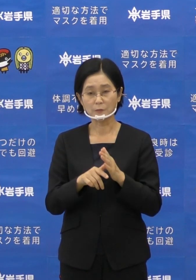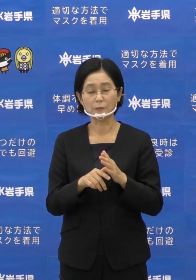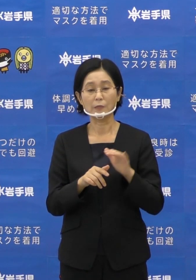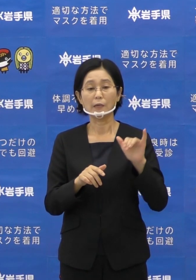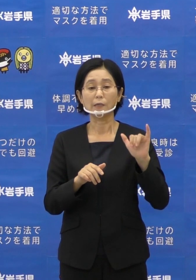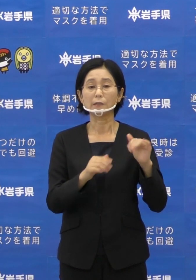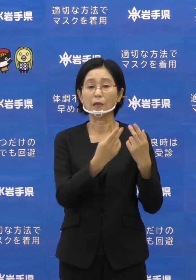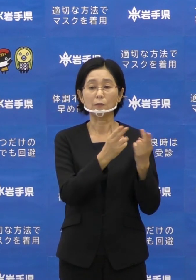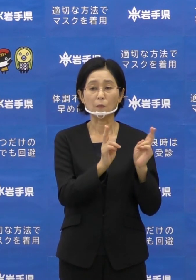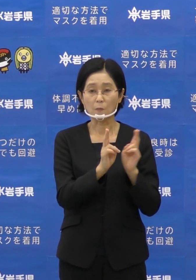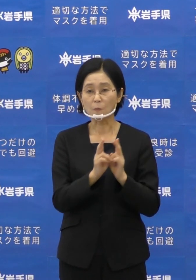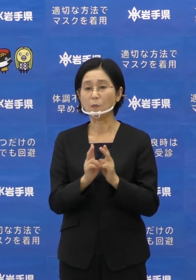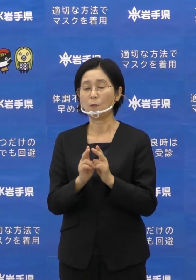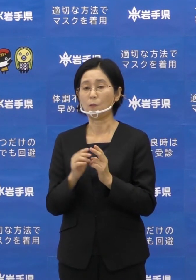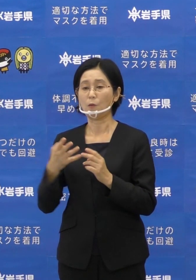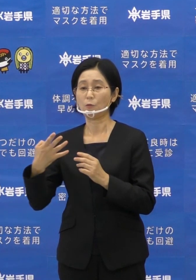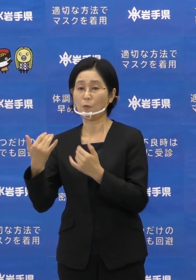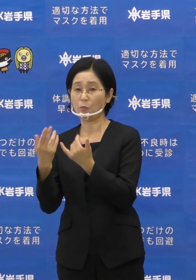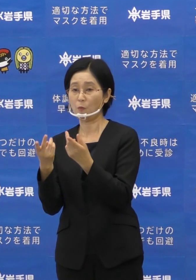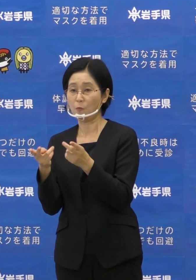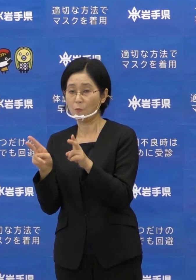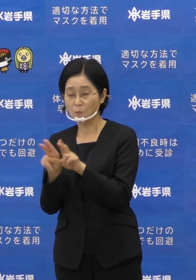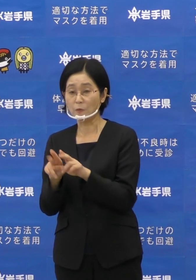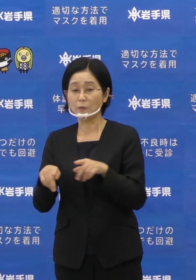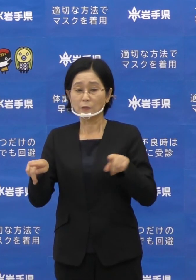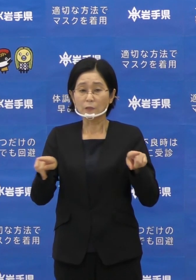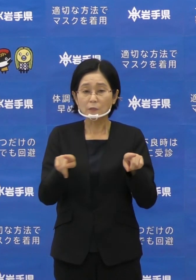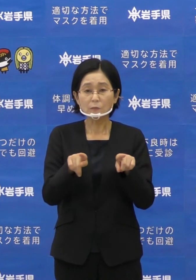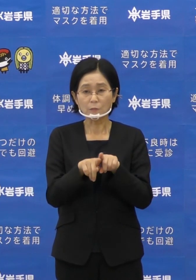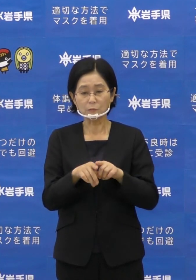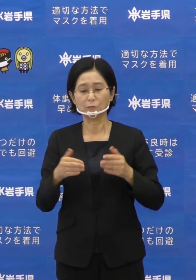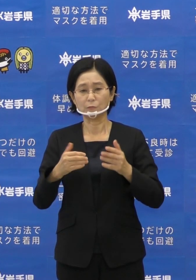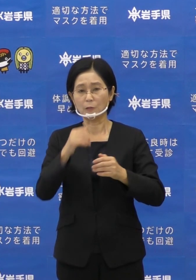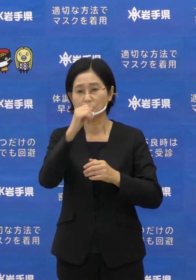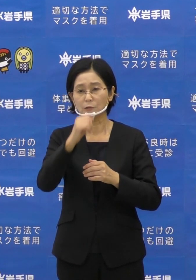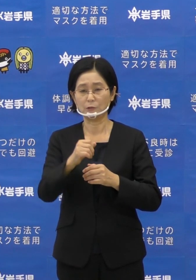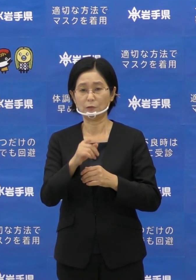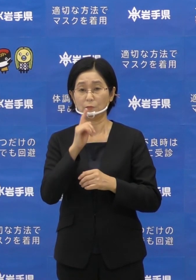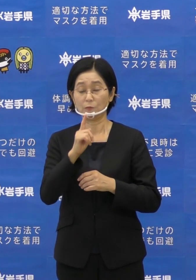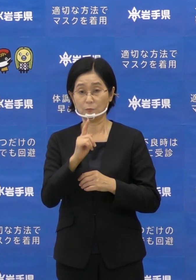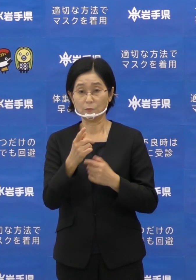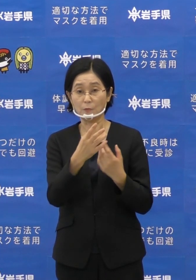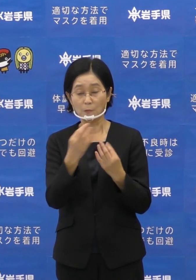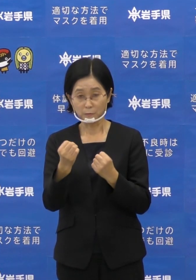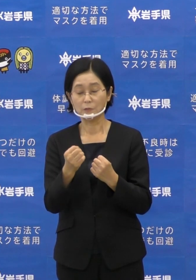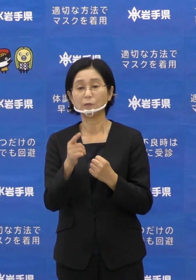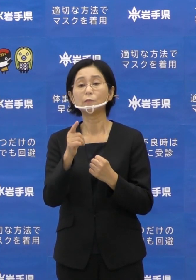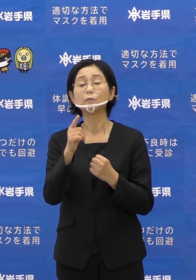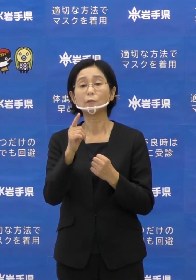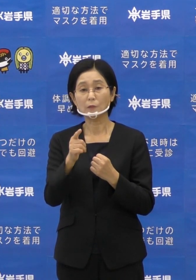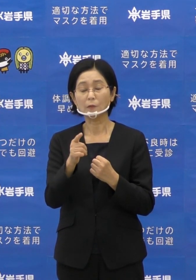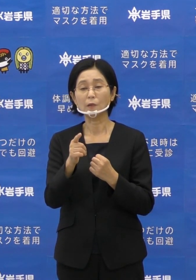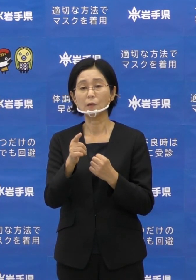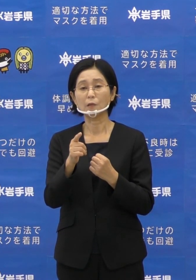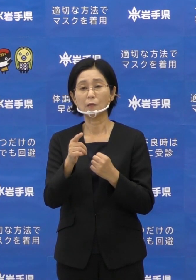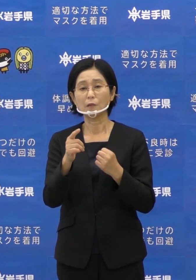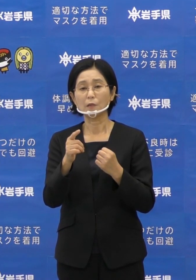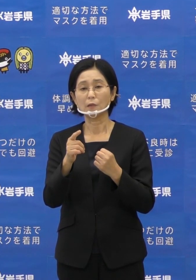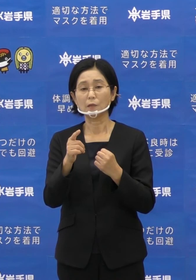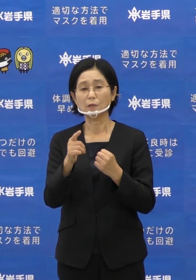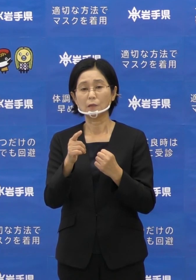話をよくされてたと思うんですけれども、そういった政党内外の連携を重視した方がいいというような考え方、よく示されてます